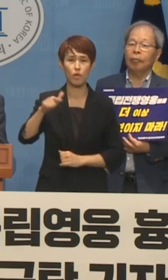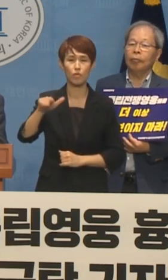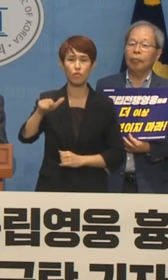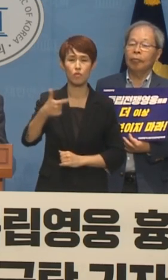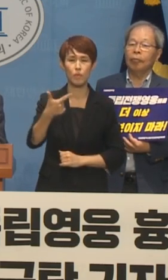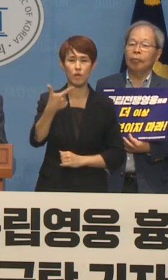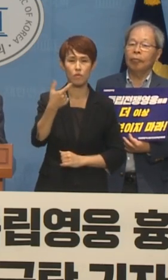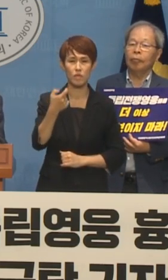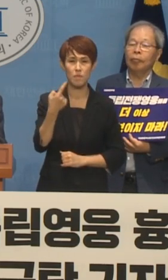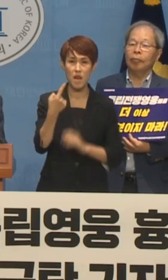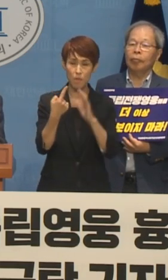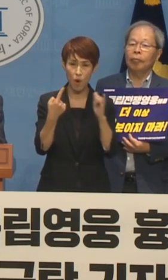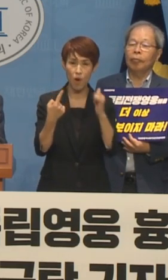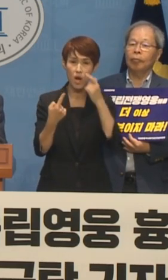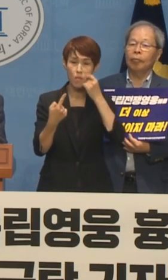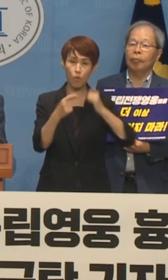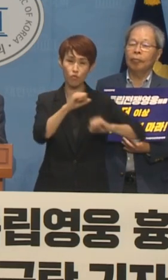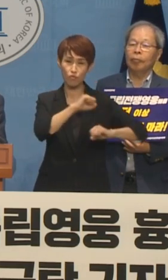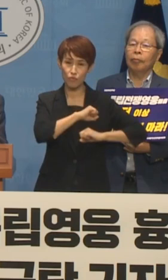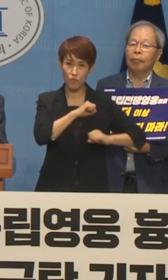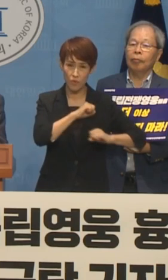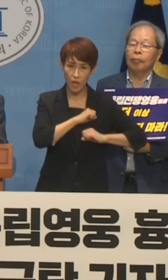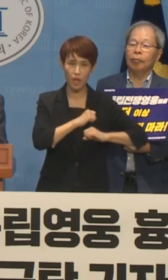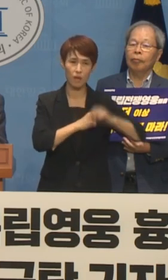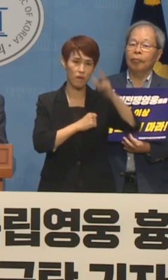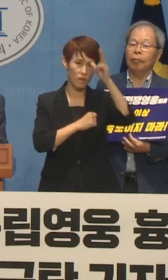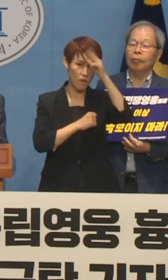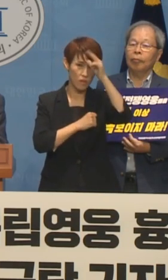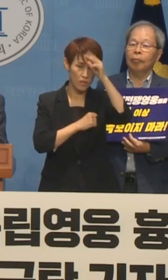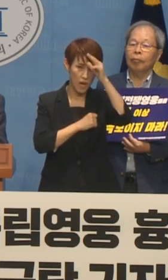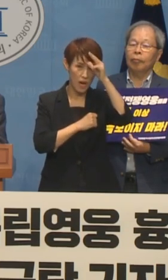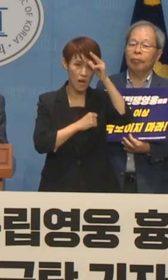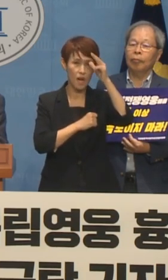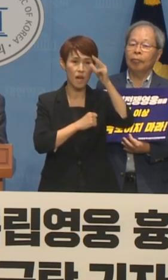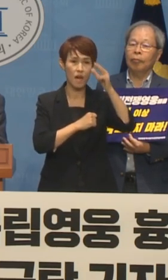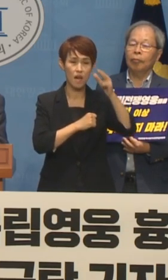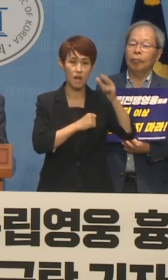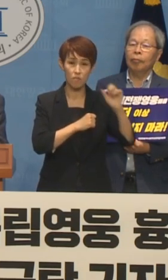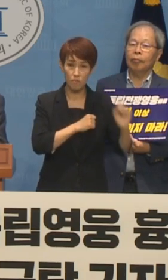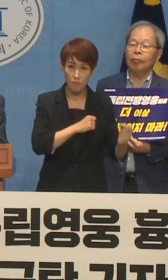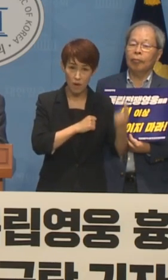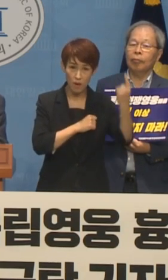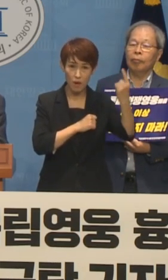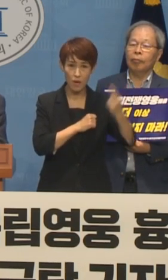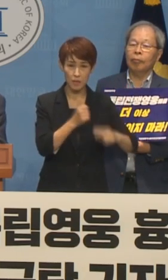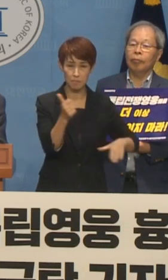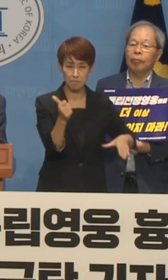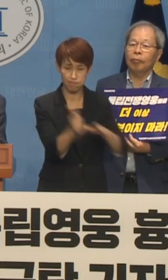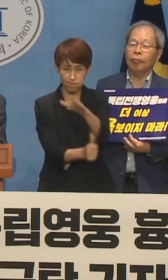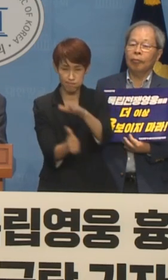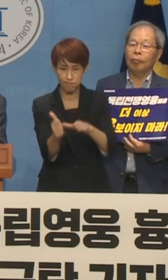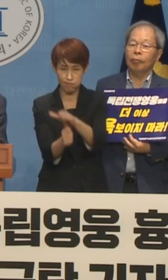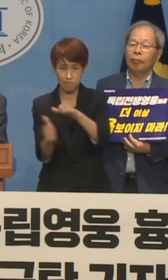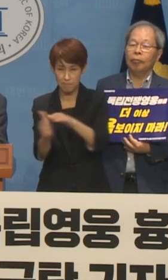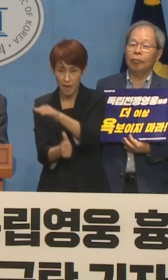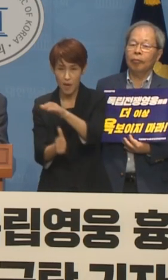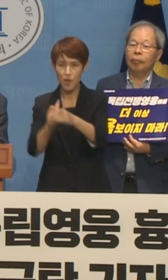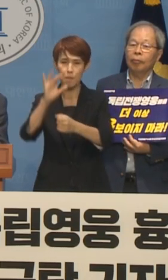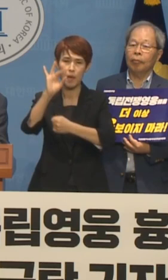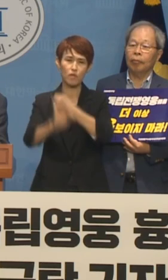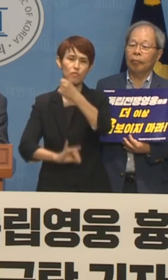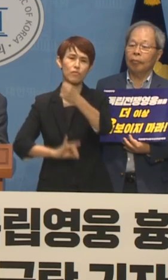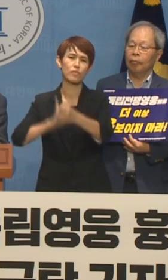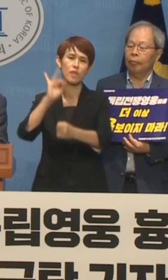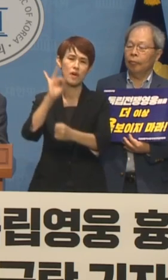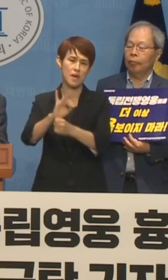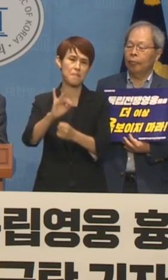6,661명이 일본 군대와 경찰, 자경단에 의해 살해된 지 꼭 100주년이